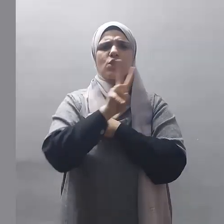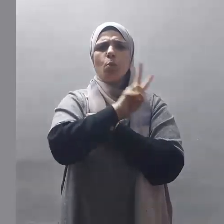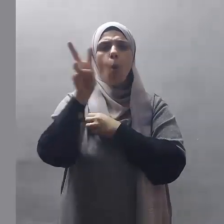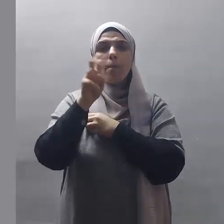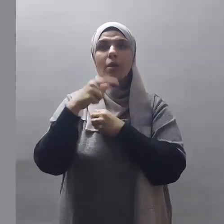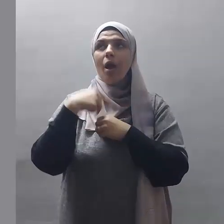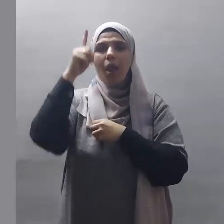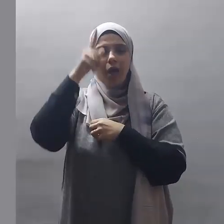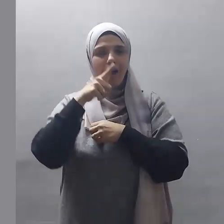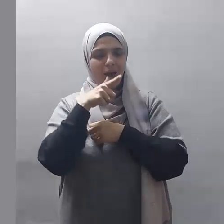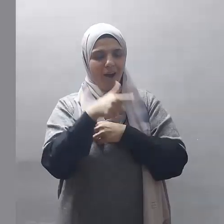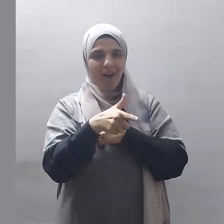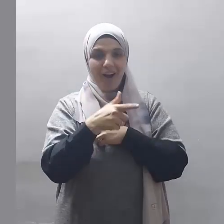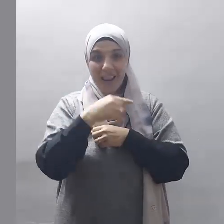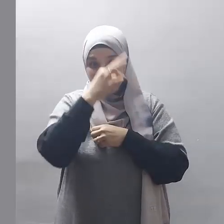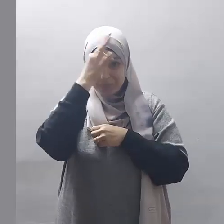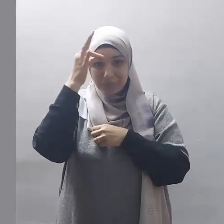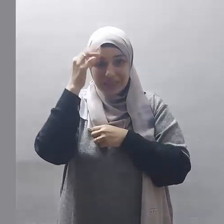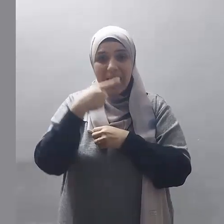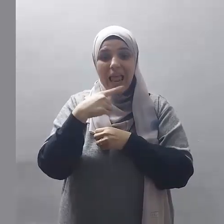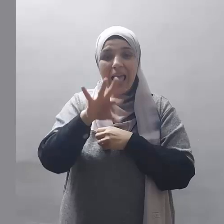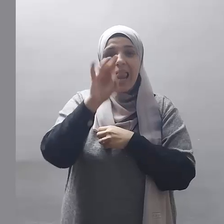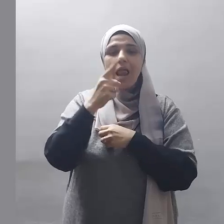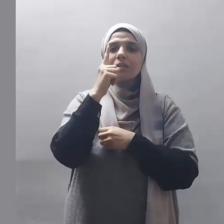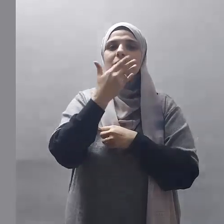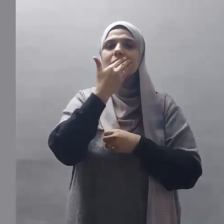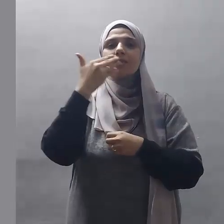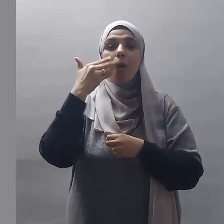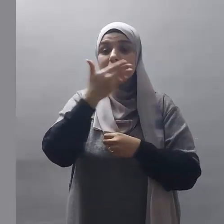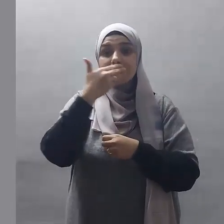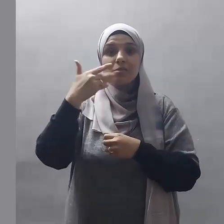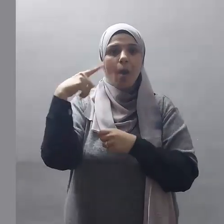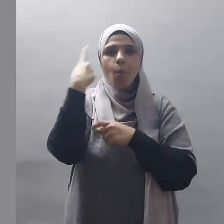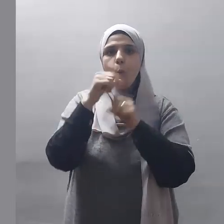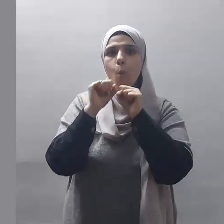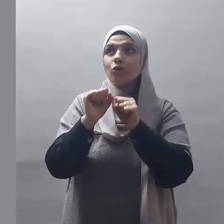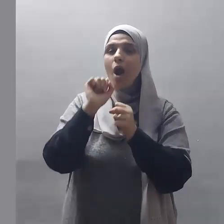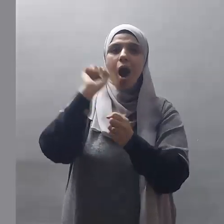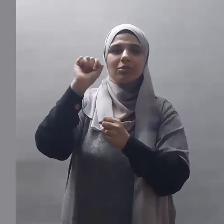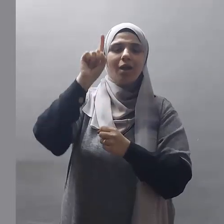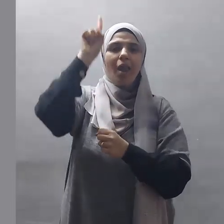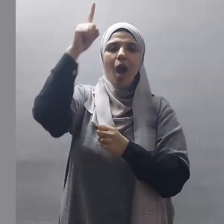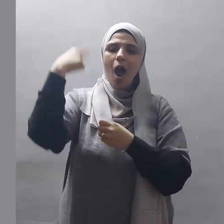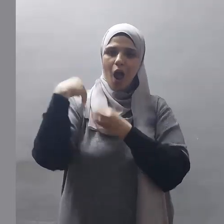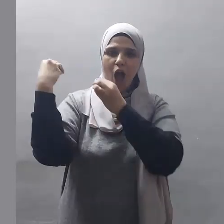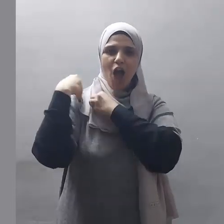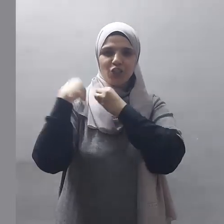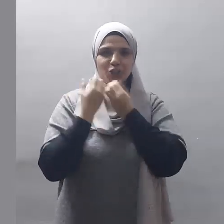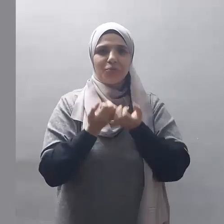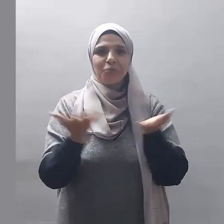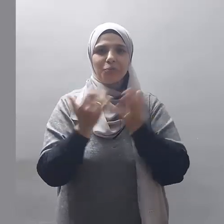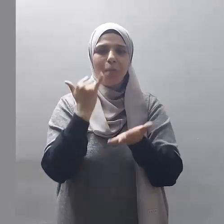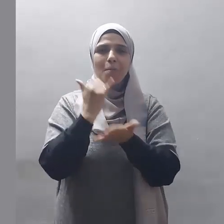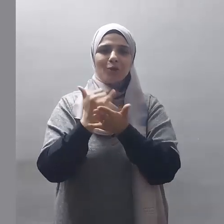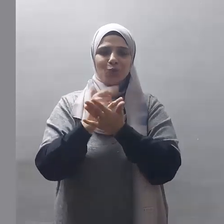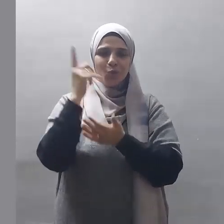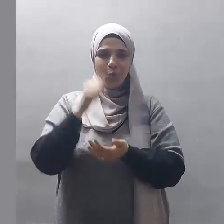الله تعالى الا الصوم فانه لي وانا اجزي به يدع شهوته